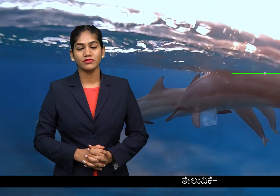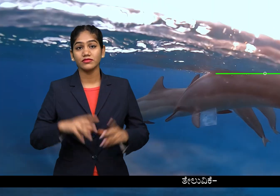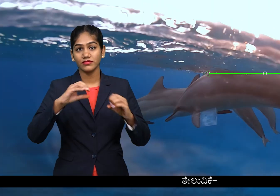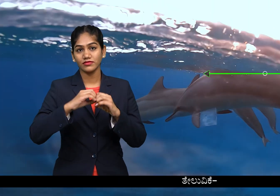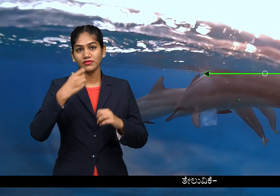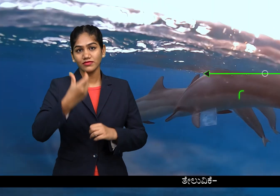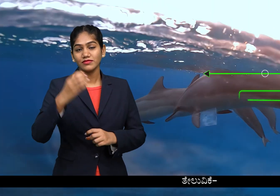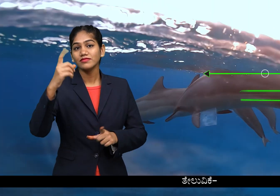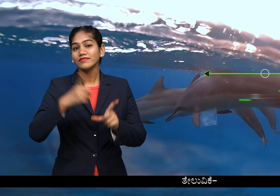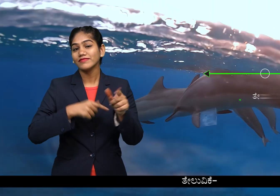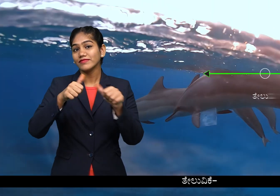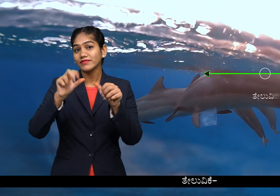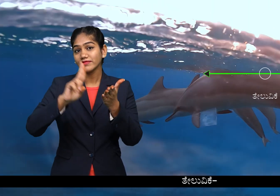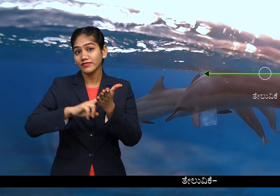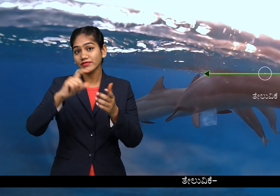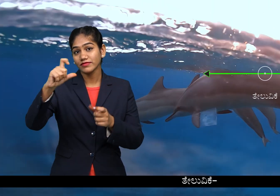ತೇಲುವಿಕೆ.